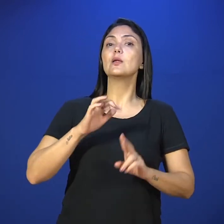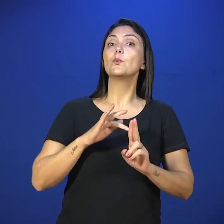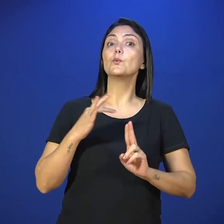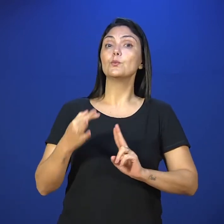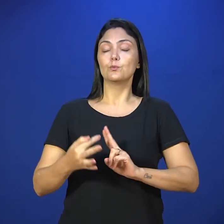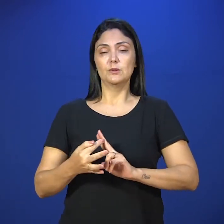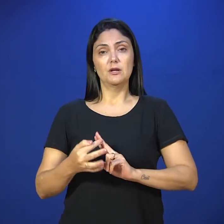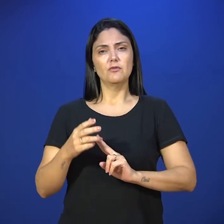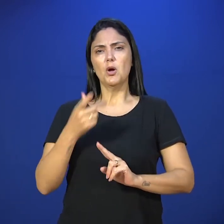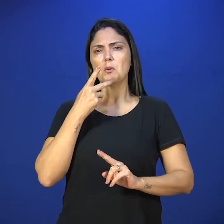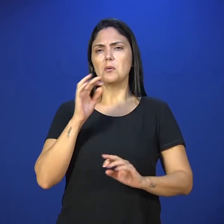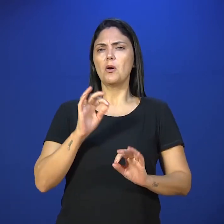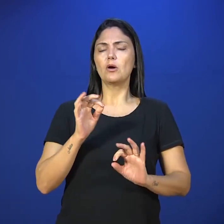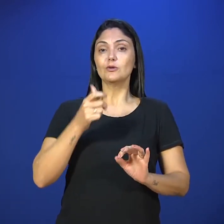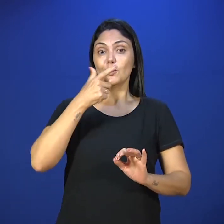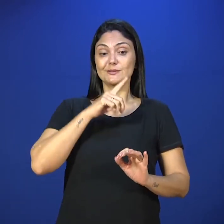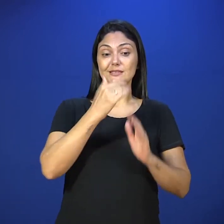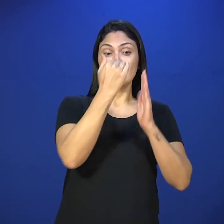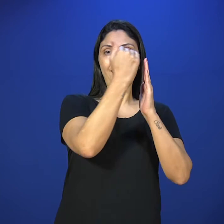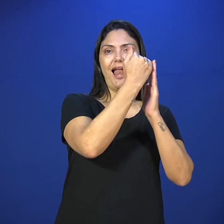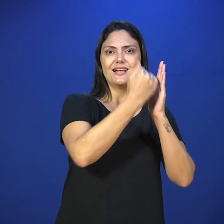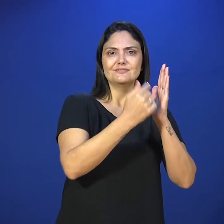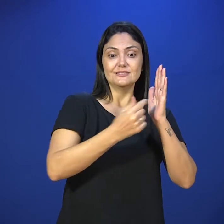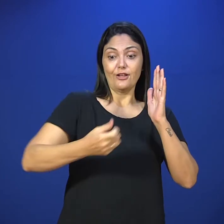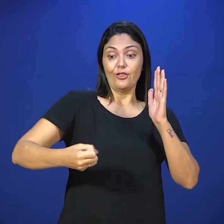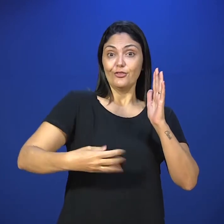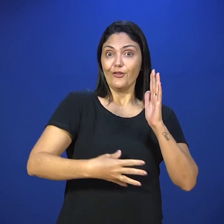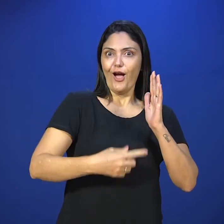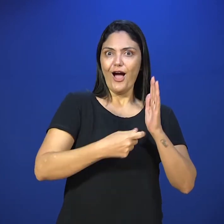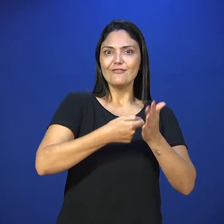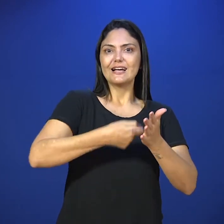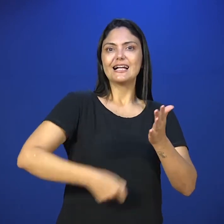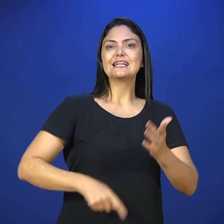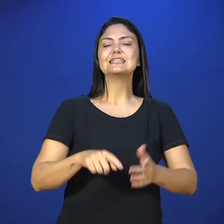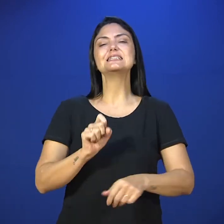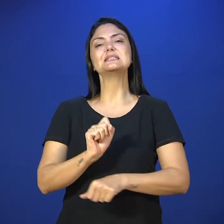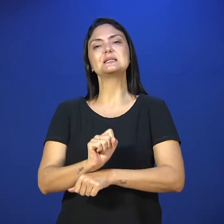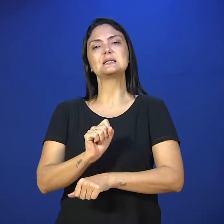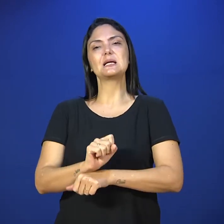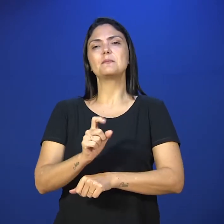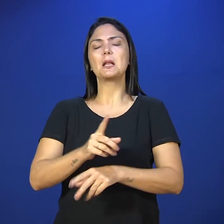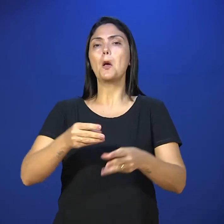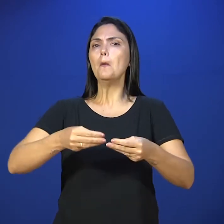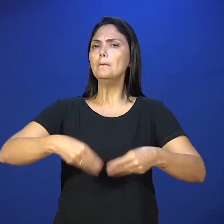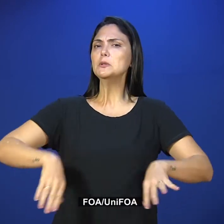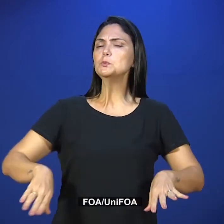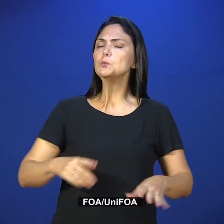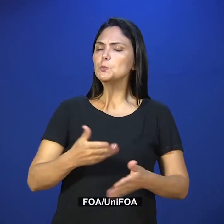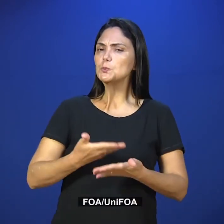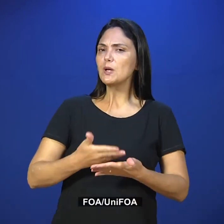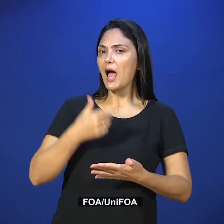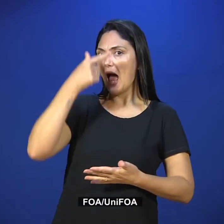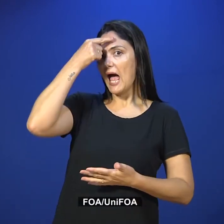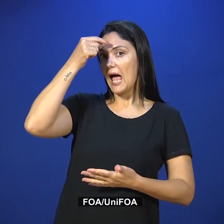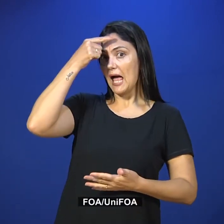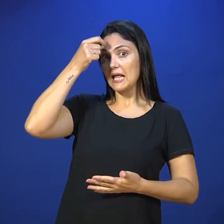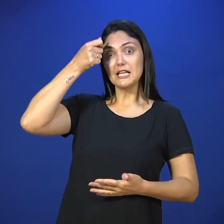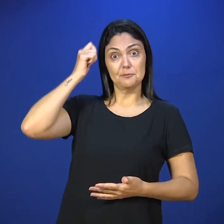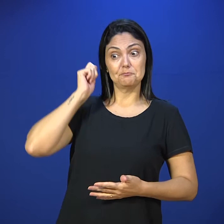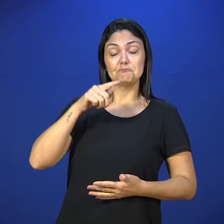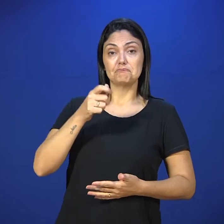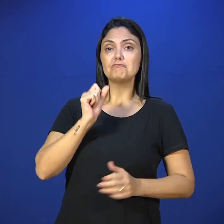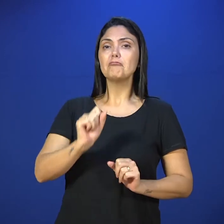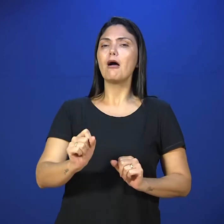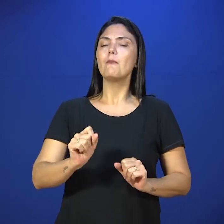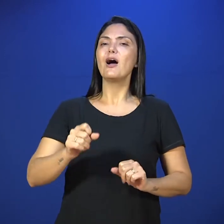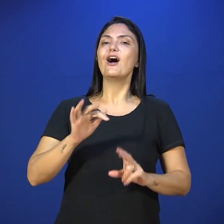Unifoa, impossibilitando a reclassificação de candidatos em lista de espera sem prejuízos acadêmicos, a FOA-Unifoa